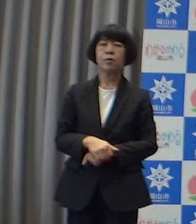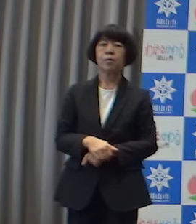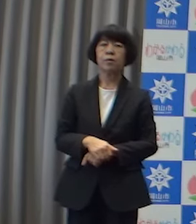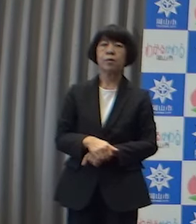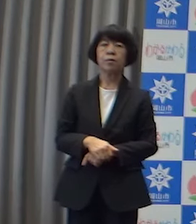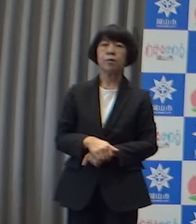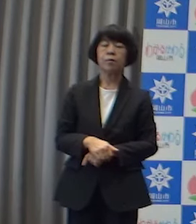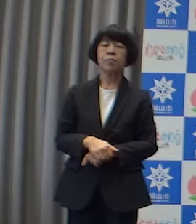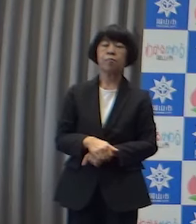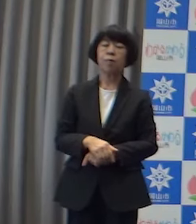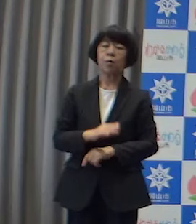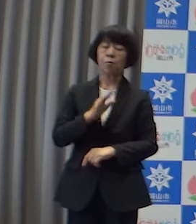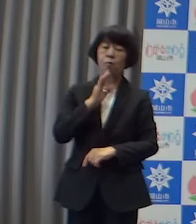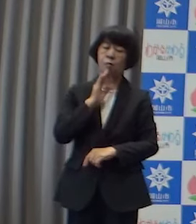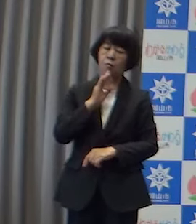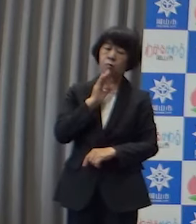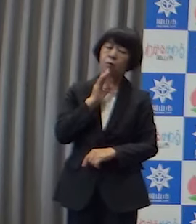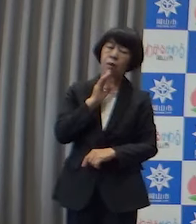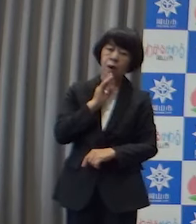本来、